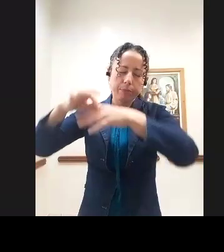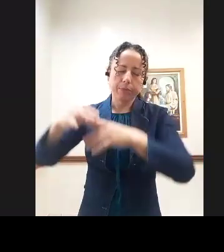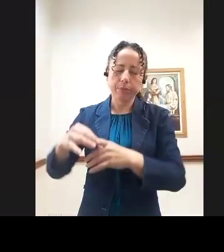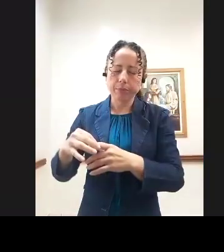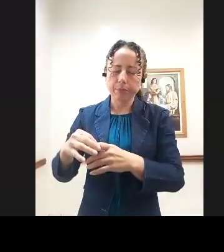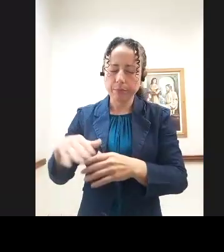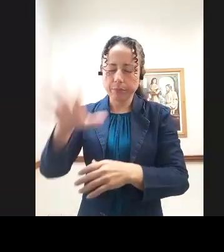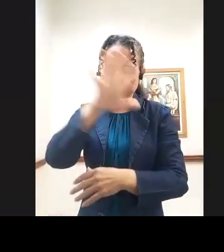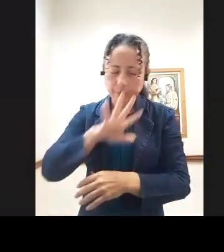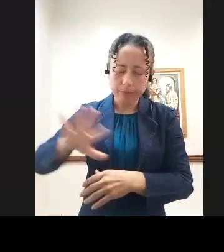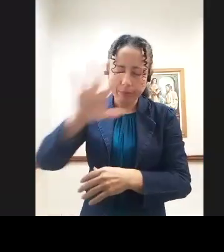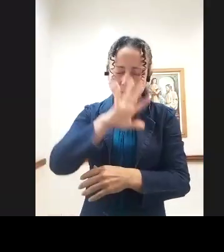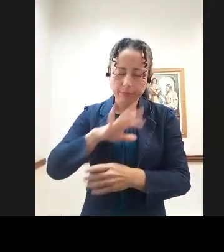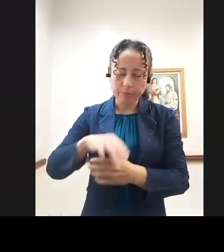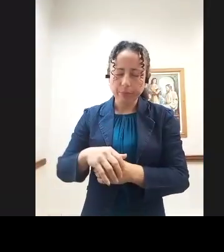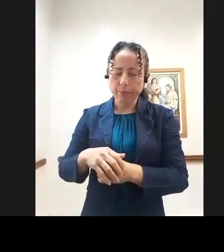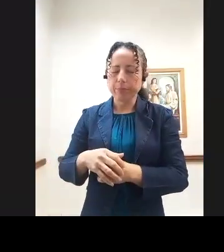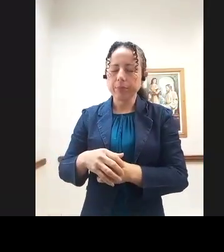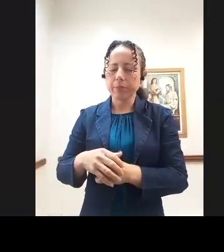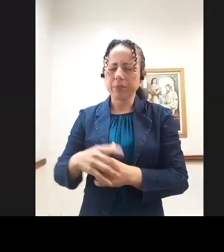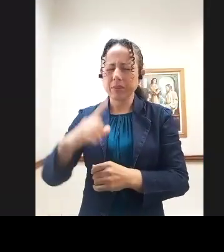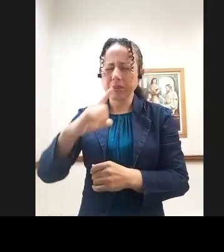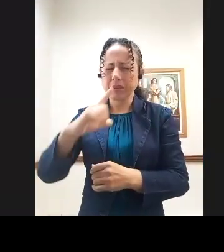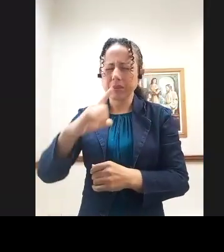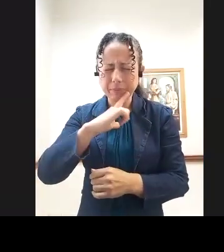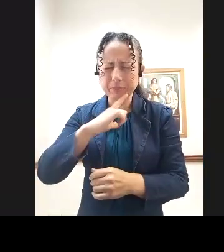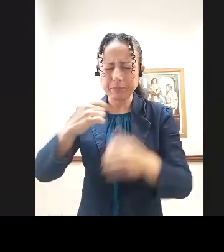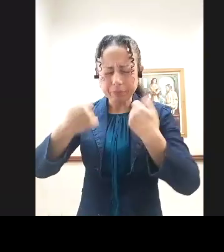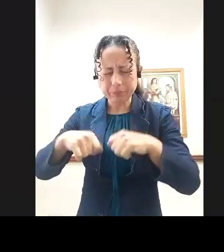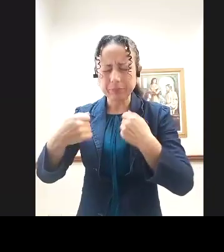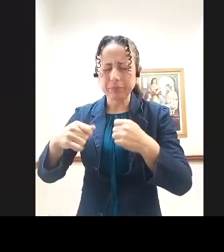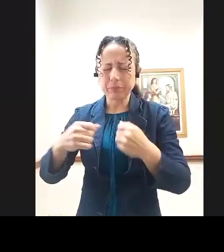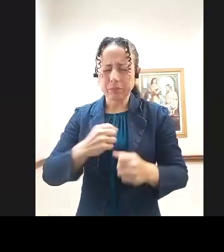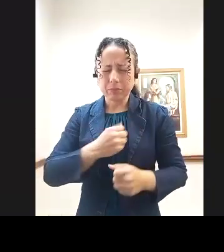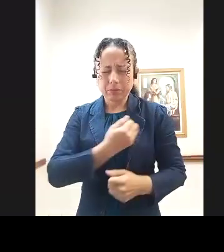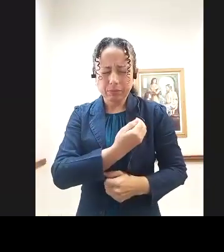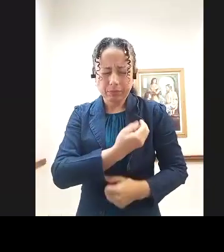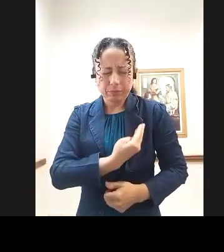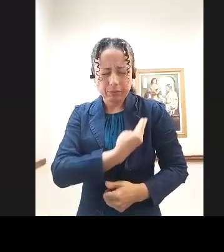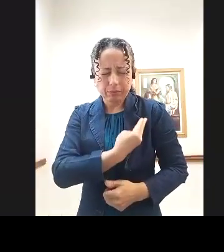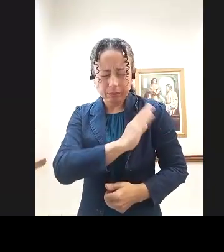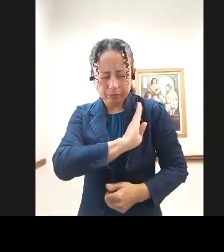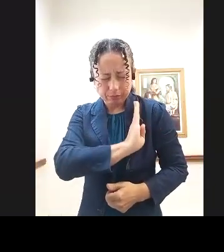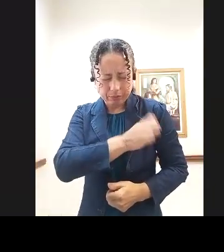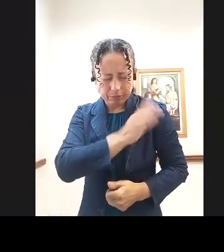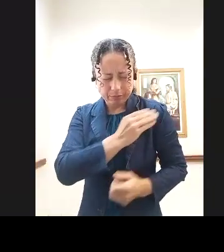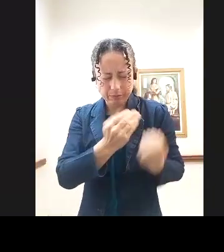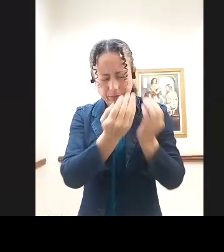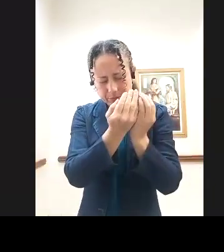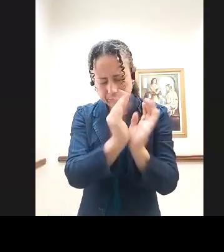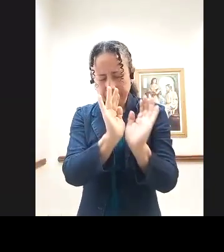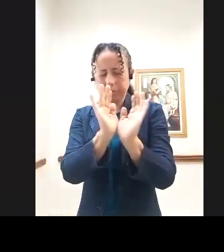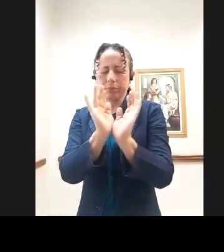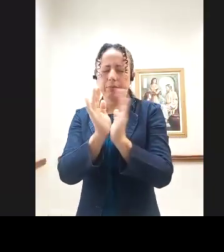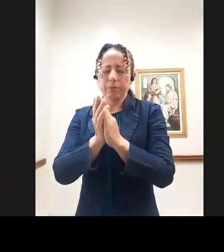possamos ter o coração aberto, a mente aberta para enxergar as oportunidades para nos